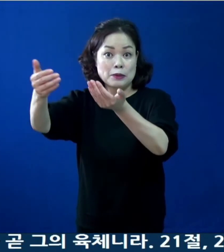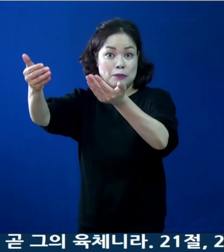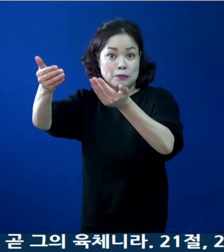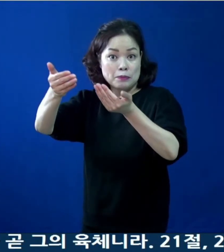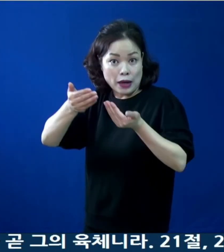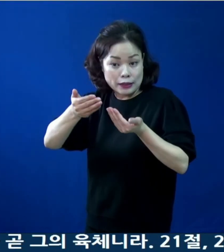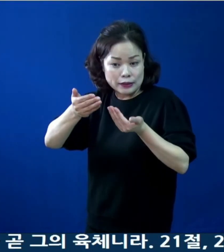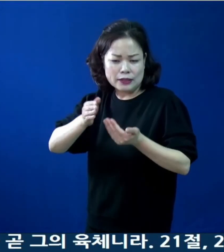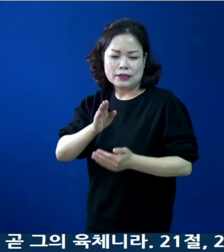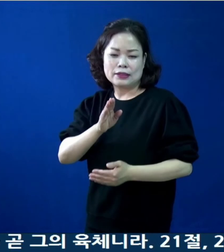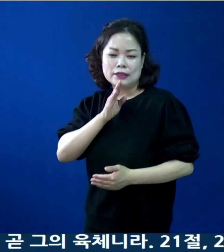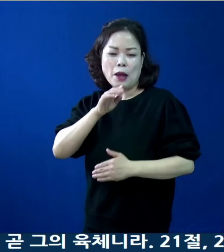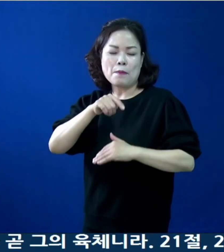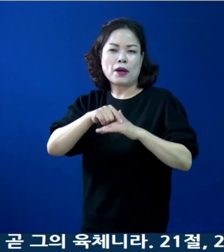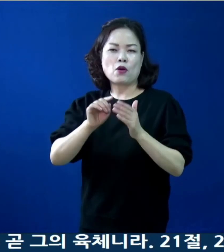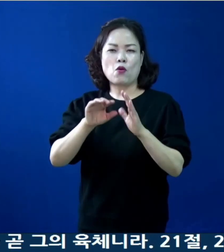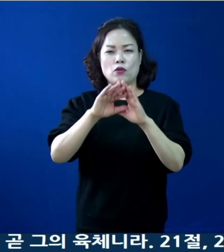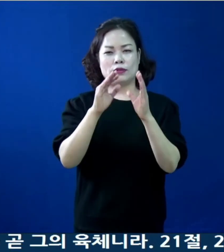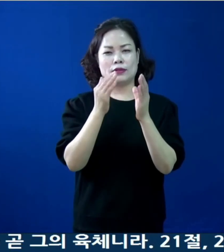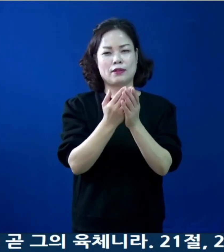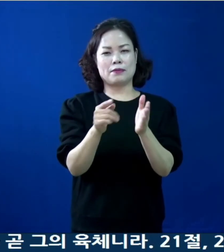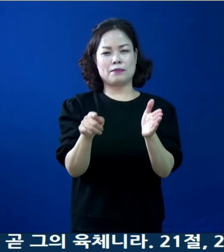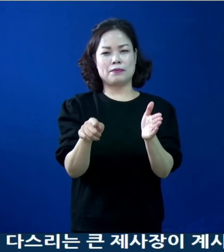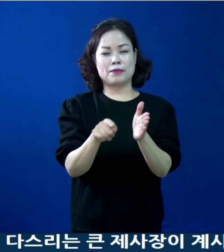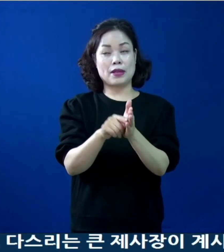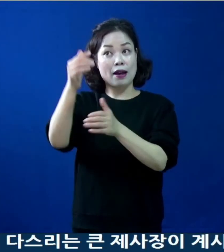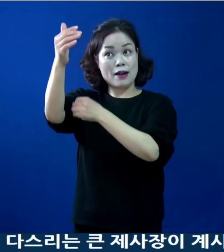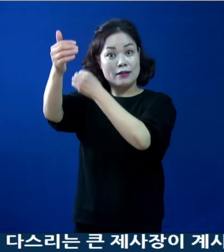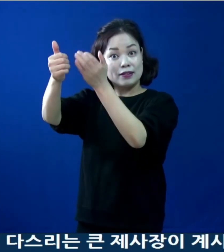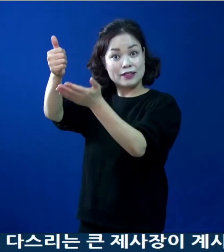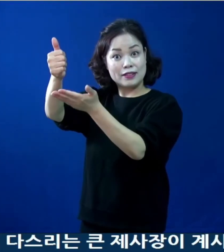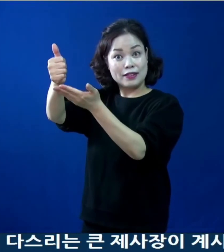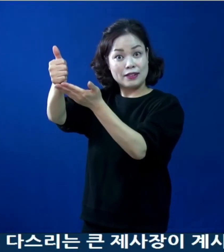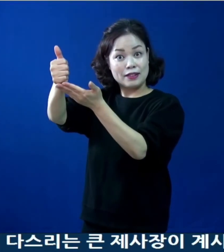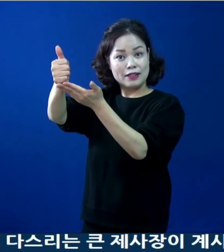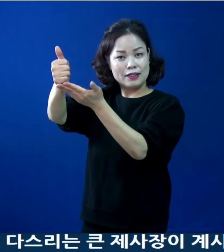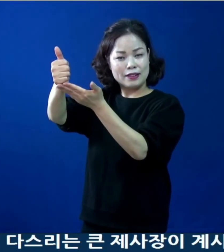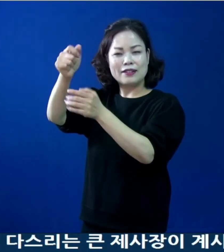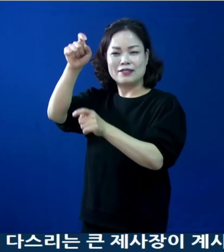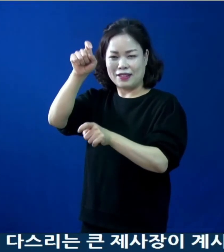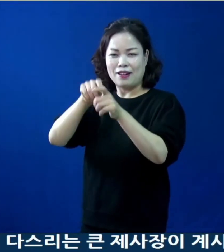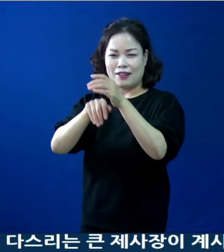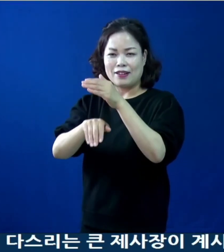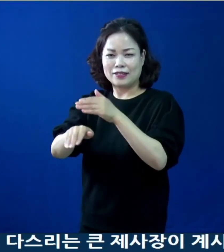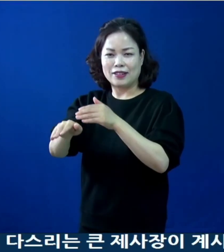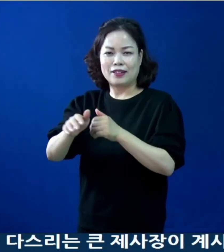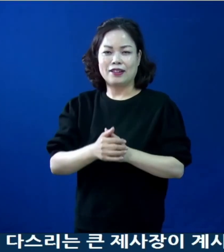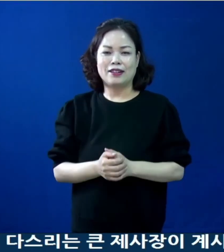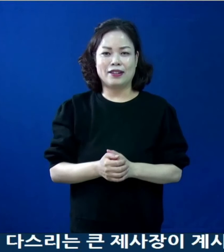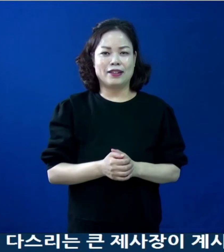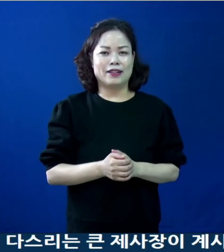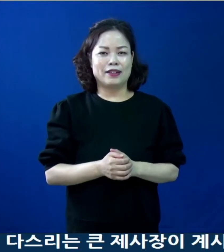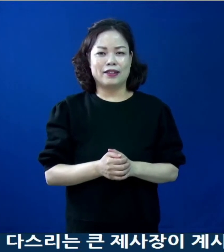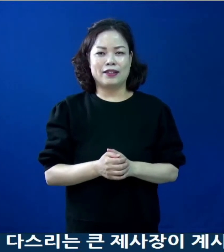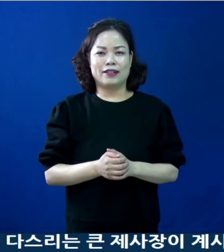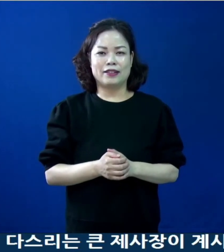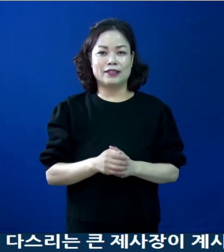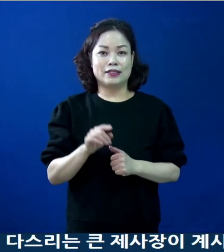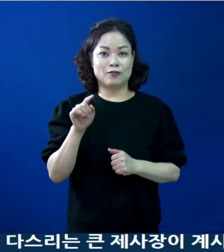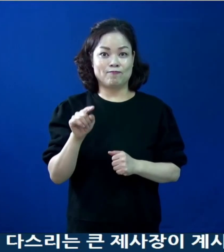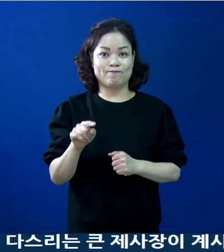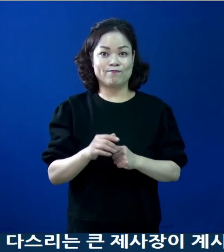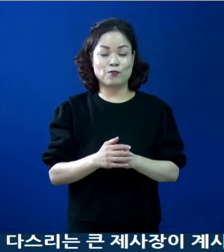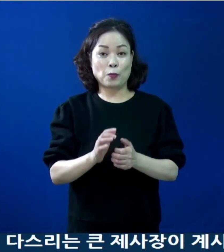받았으니 참 마음과 온전한 믿음으로 하나님께 나아가자. 이게